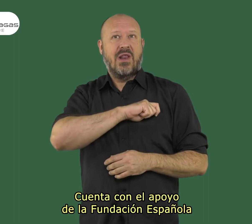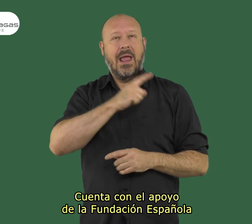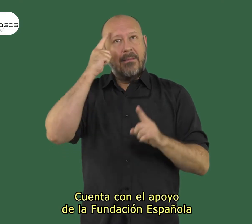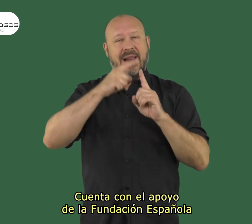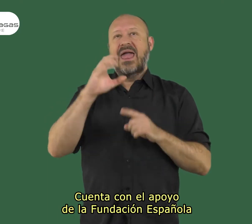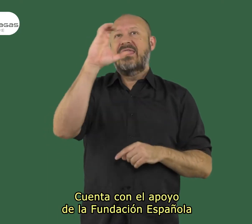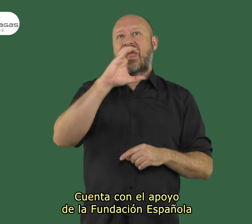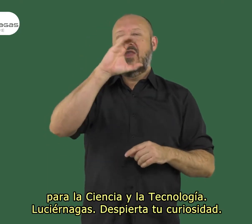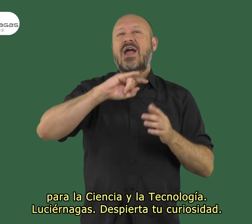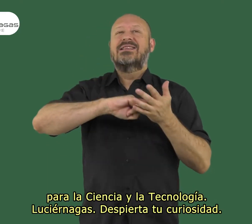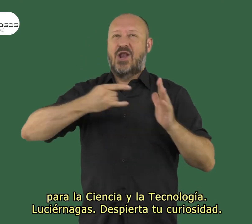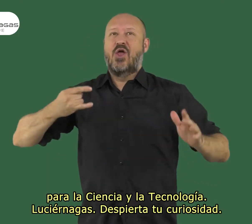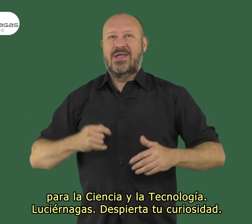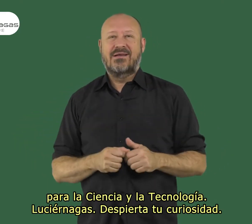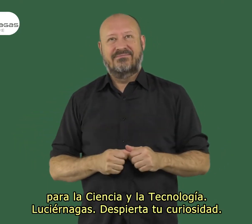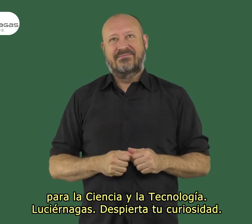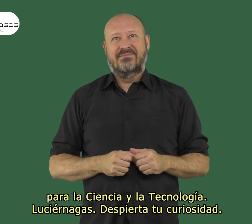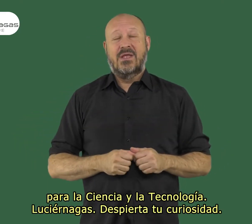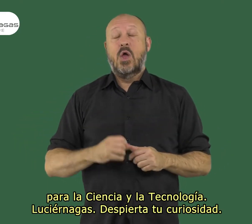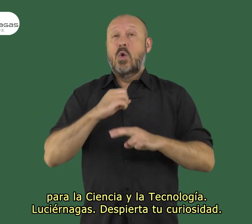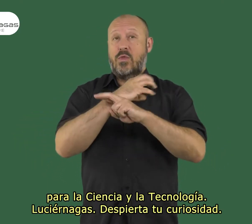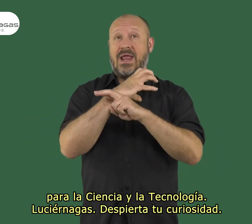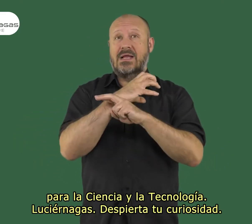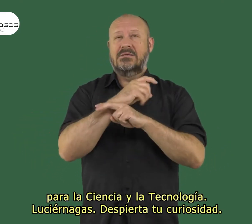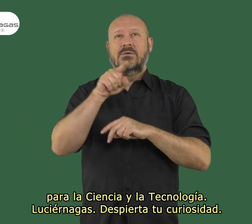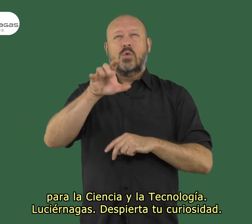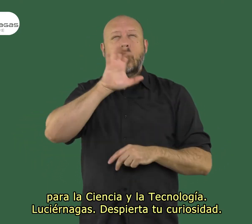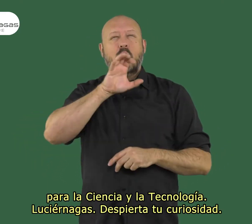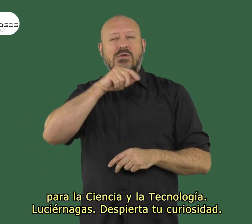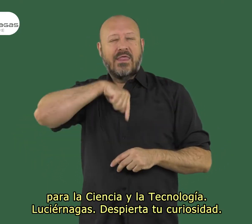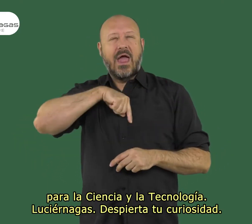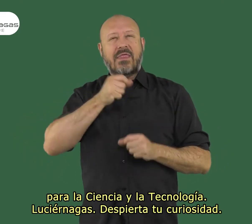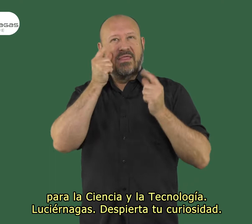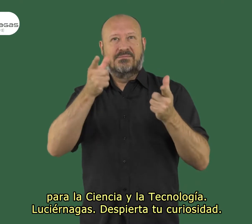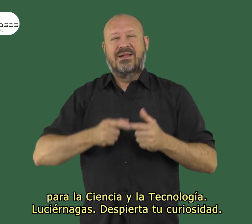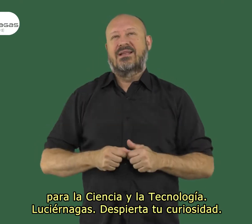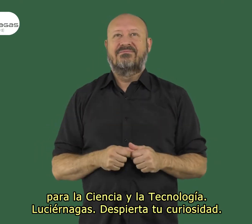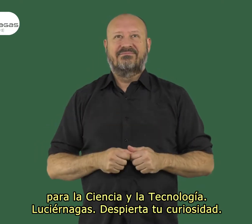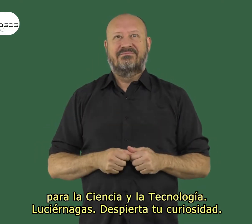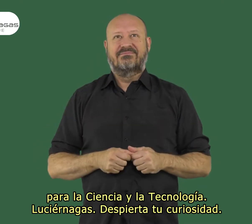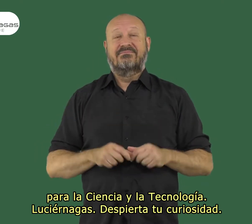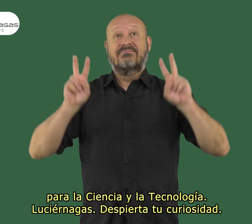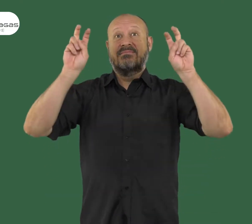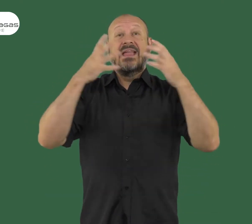de la Fundación Española para la Ciencia y la Tecnología. Luciérnagas, despierta tu curiosidad.